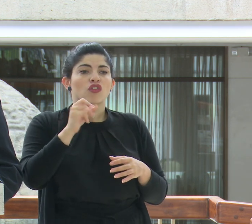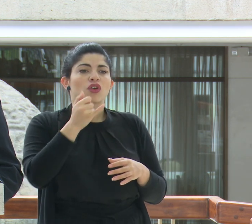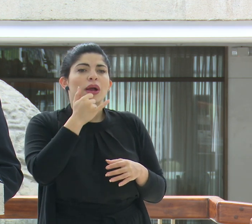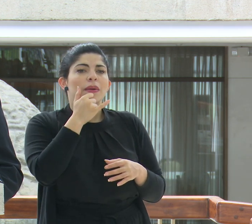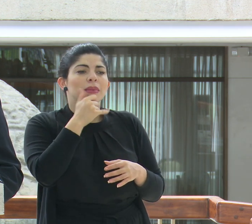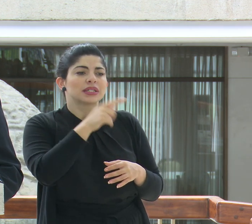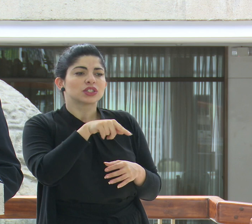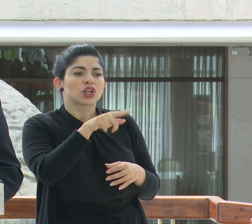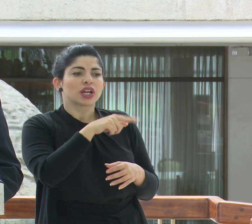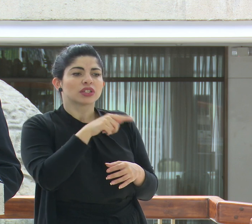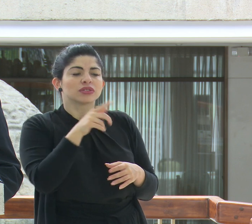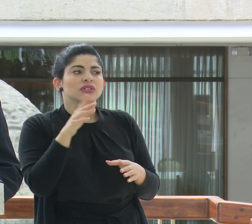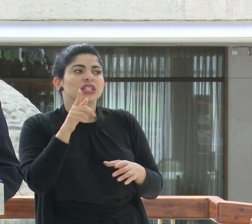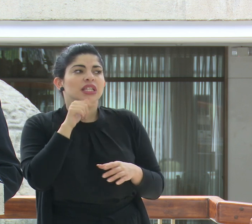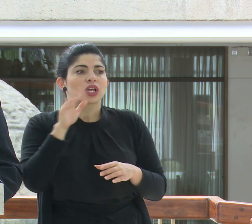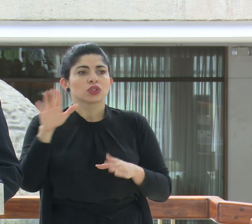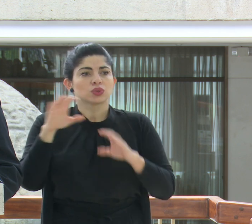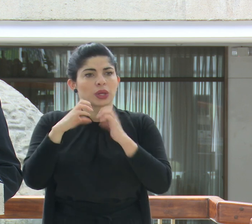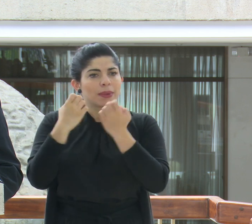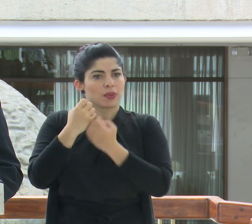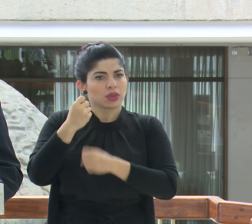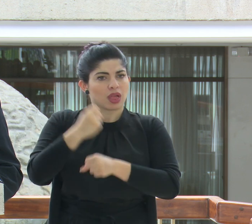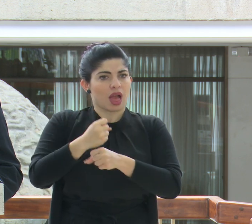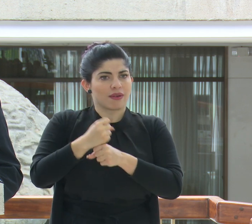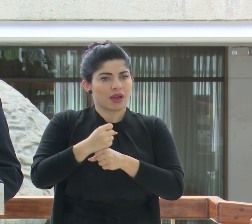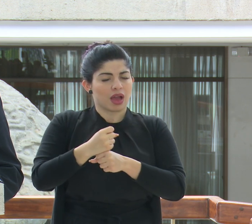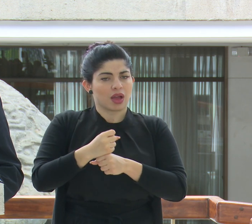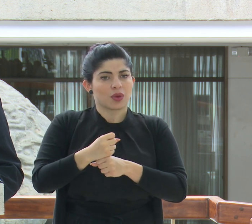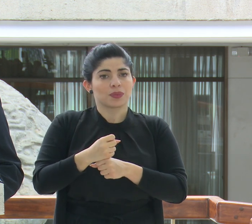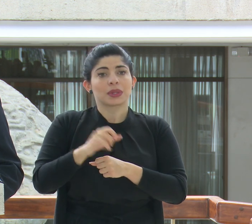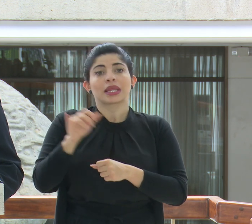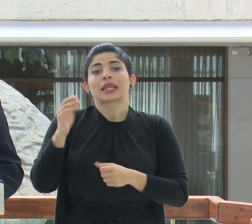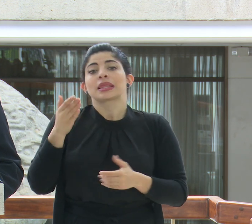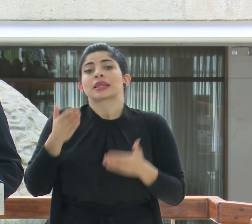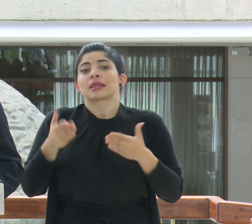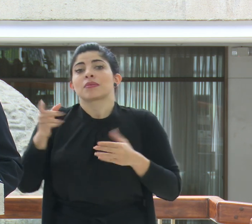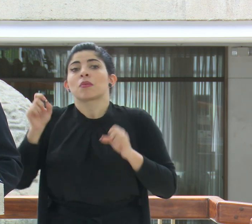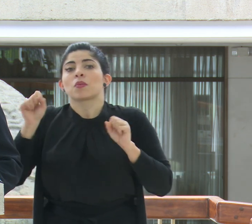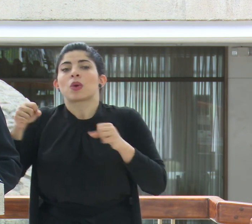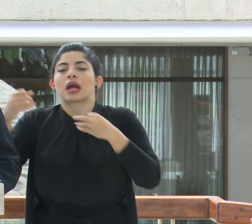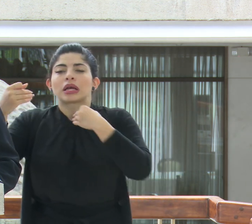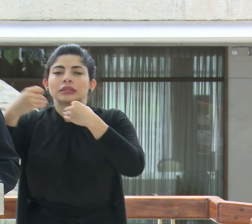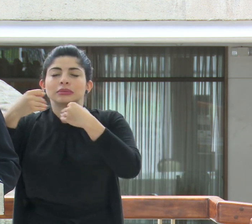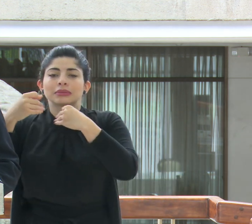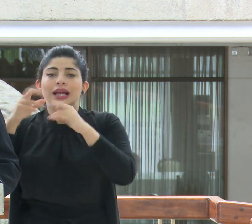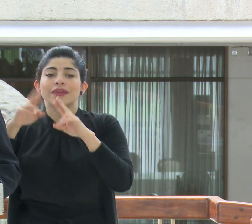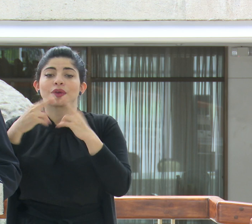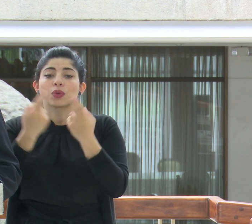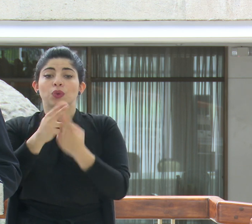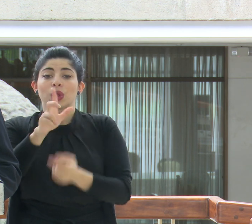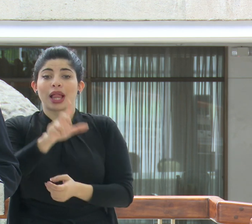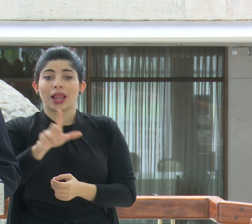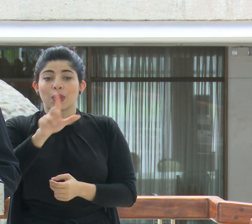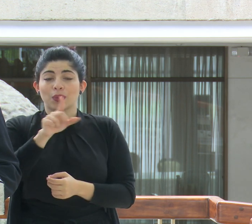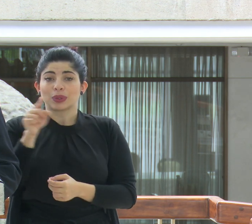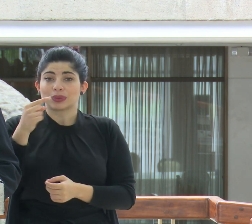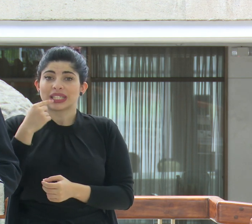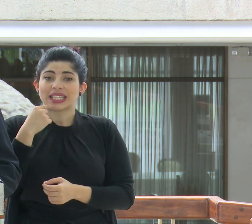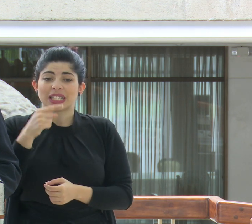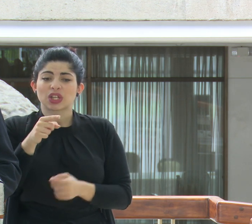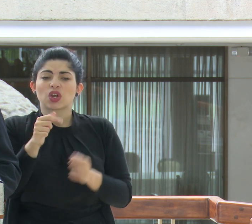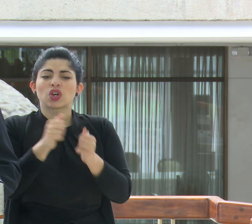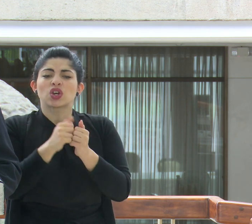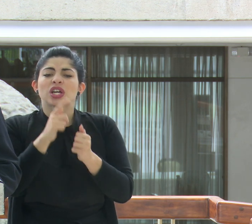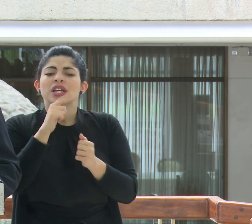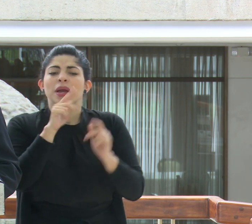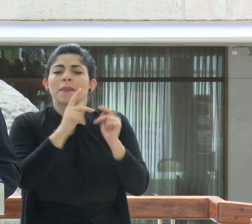vez se nos explica quién va a ser su equipo de trabajo en esos dos ámbitos. Y tal vez se puede también ampliar con la reunión de lunes que mencionó, con qué fracciones va